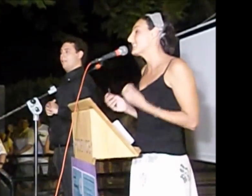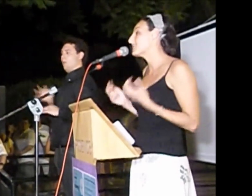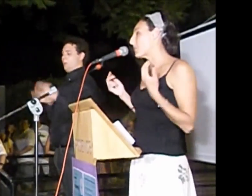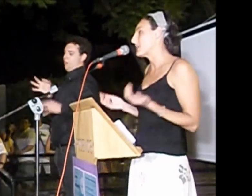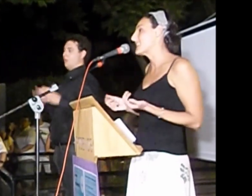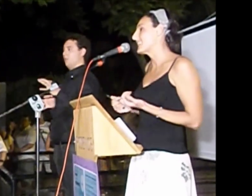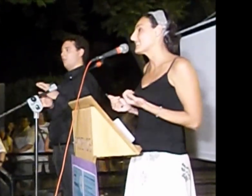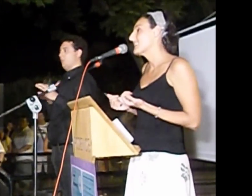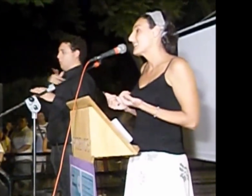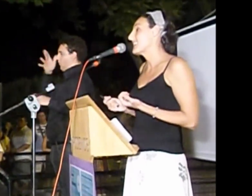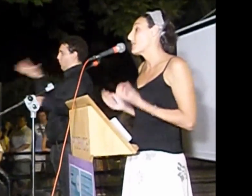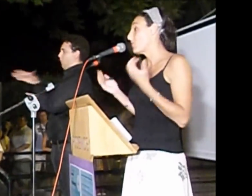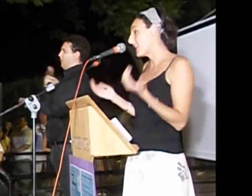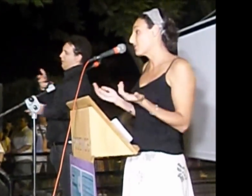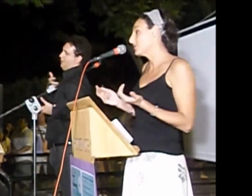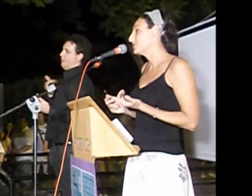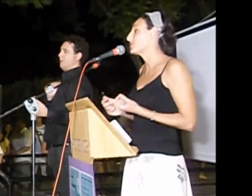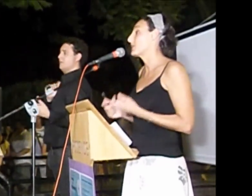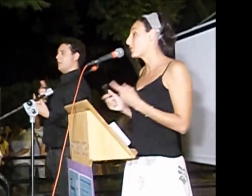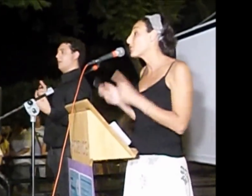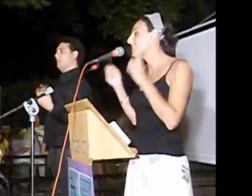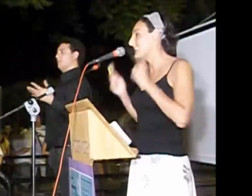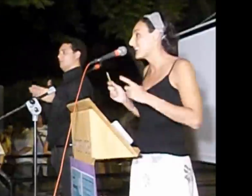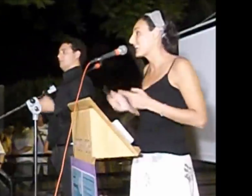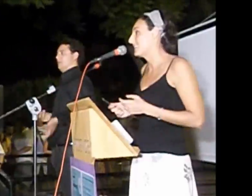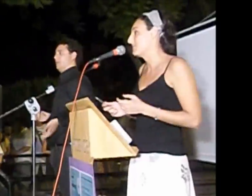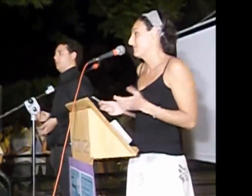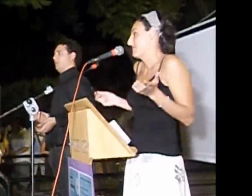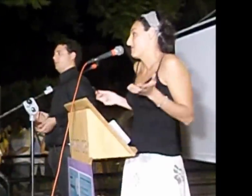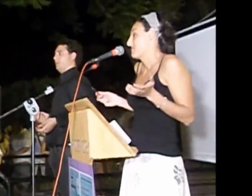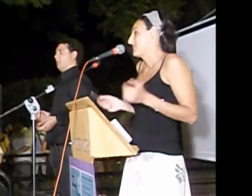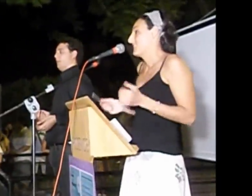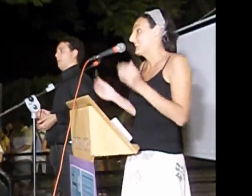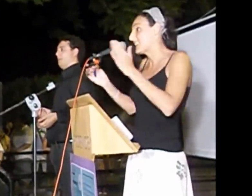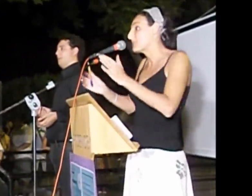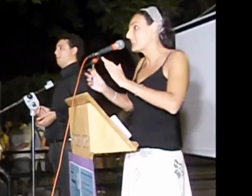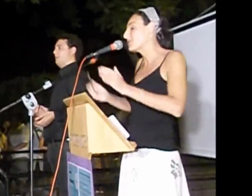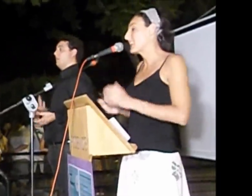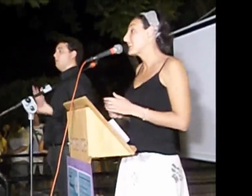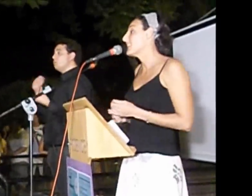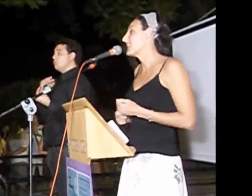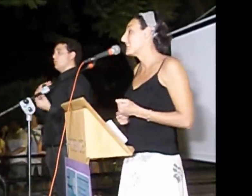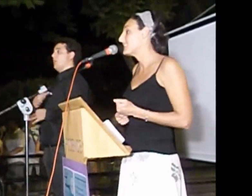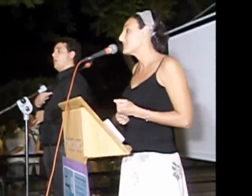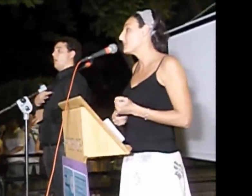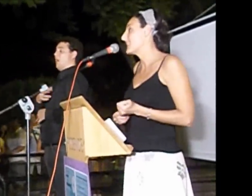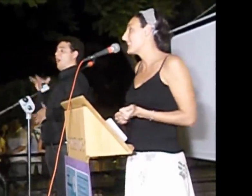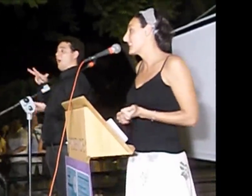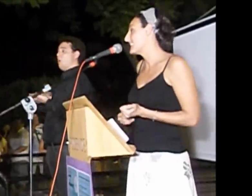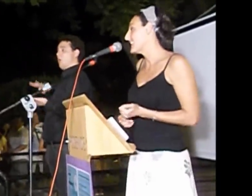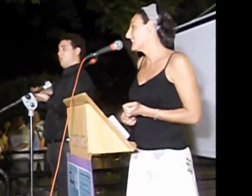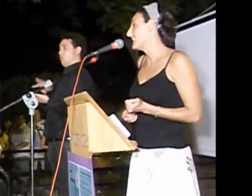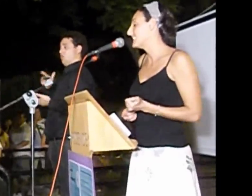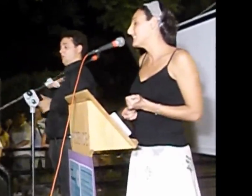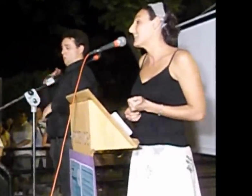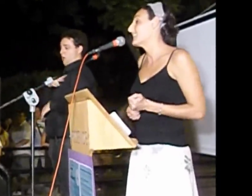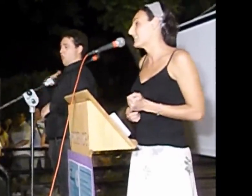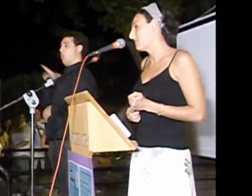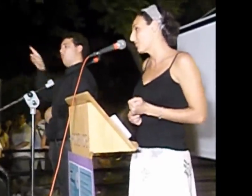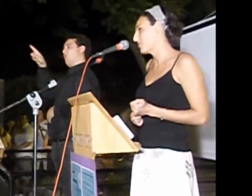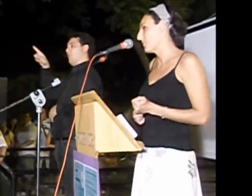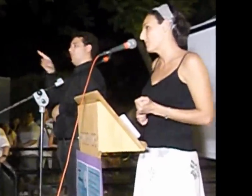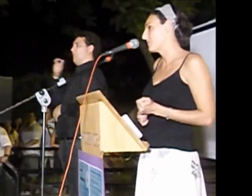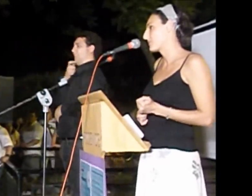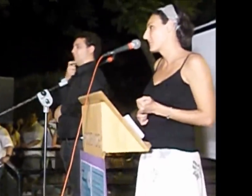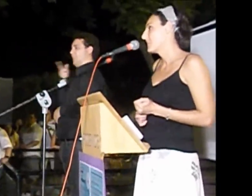aquí las grandes compañías de abogados sobre todo de Inglaterra que están metidos aquí en el tip en el Z y en el tisa